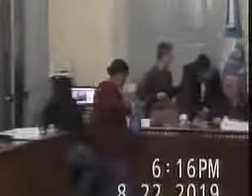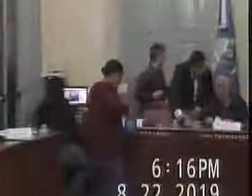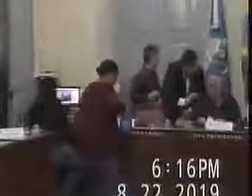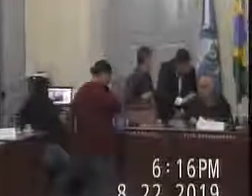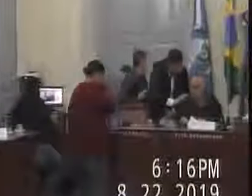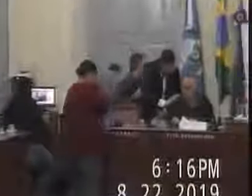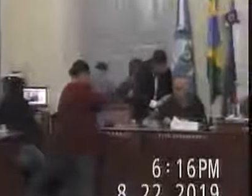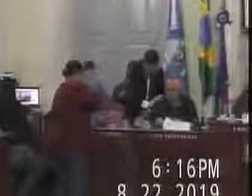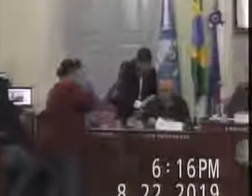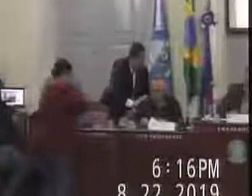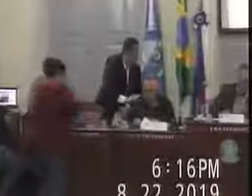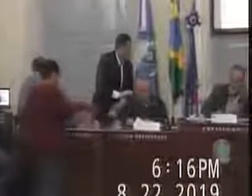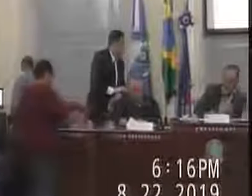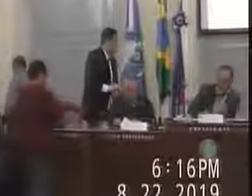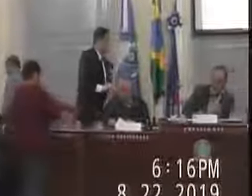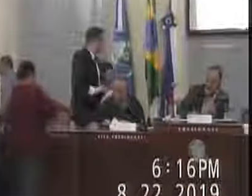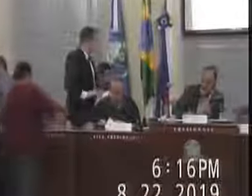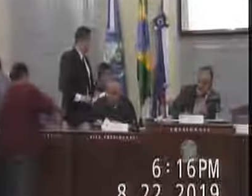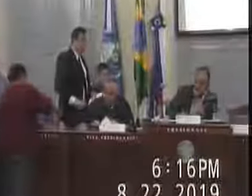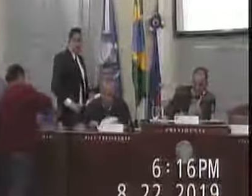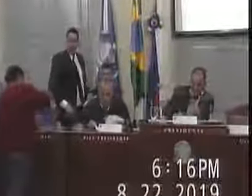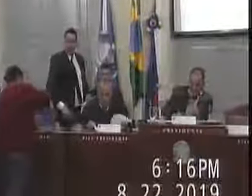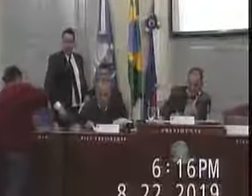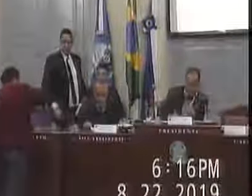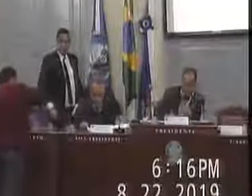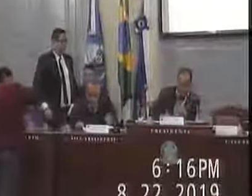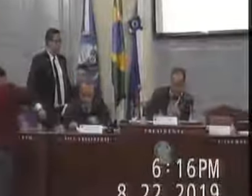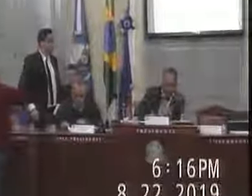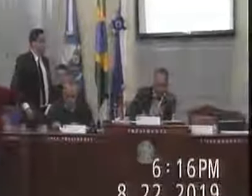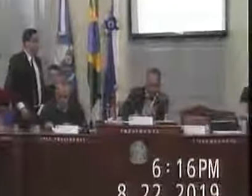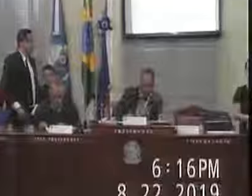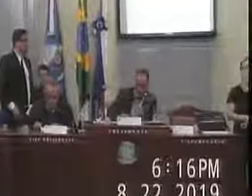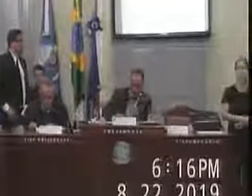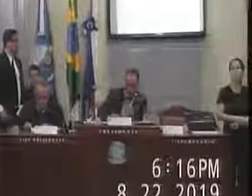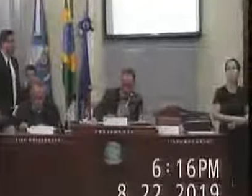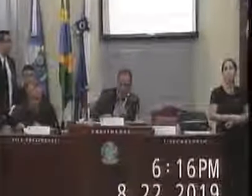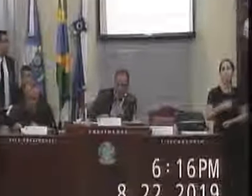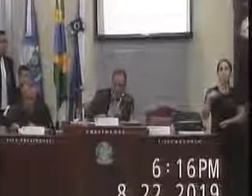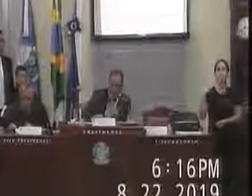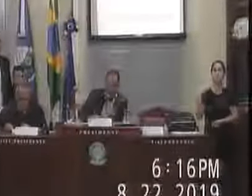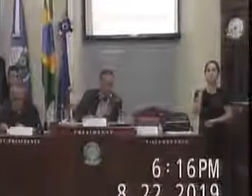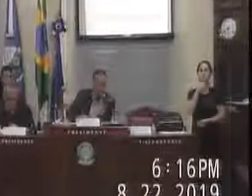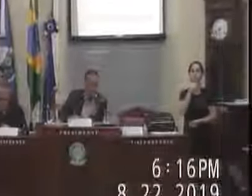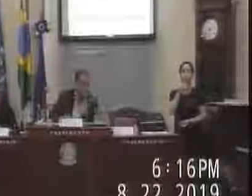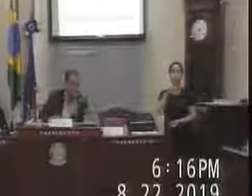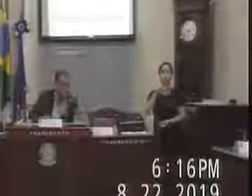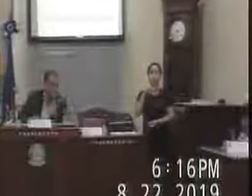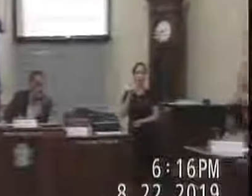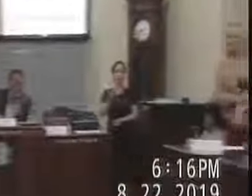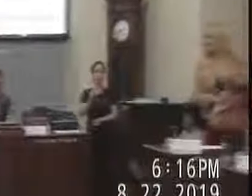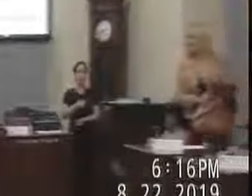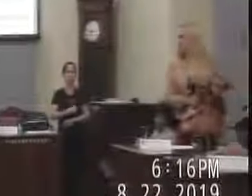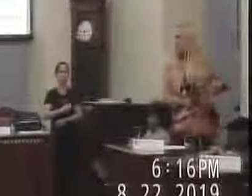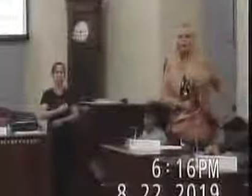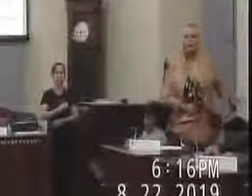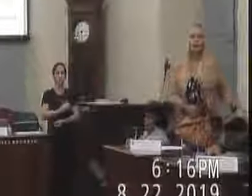Marcos da Silva Marcos Marquinhos da Saúde, vereadora Michele Vieira Cabral da Silva,